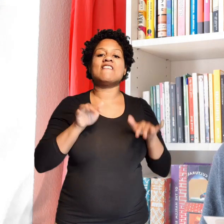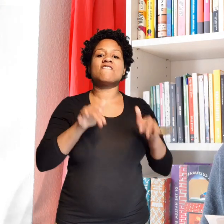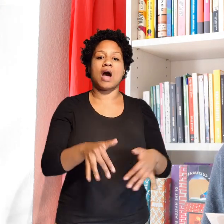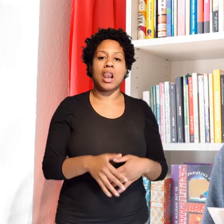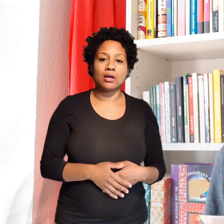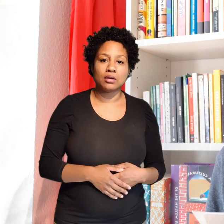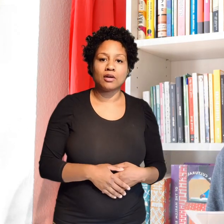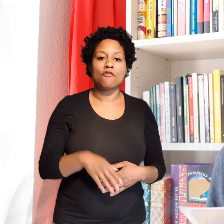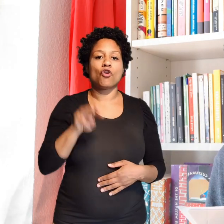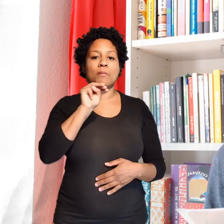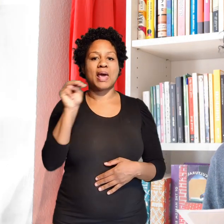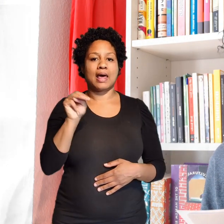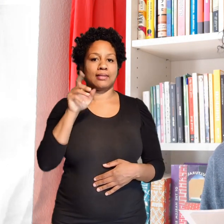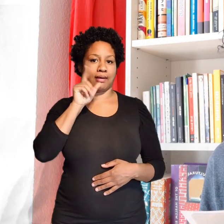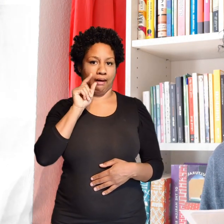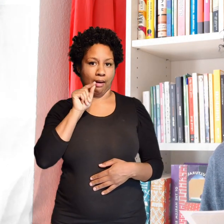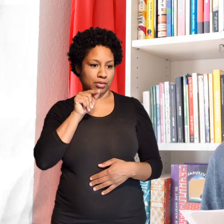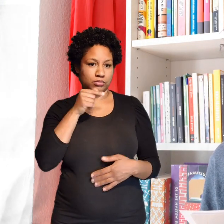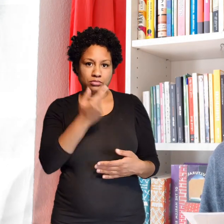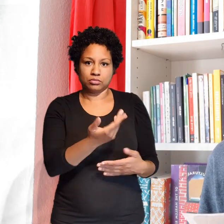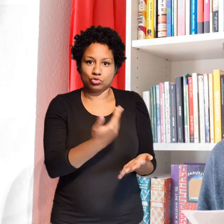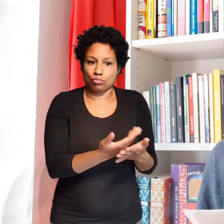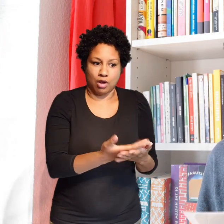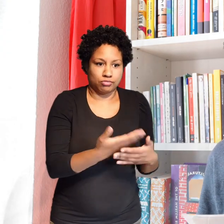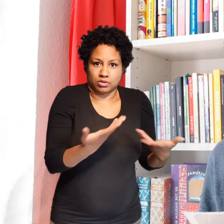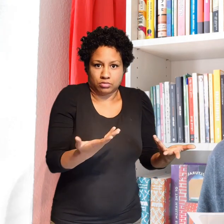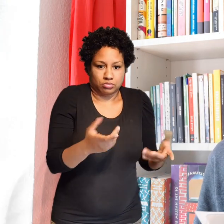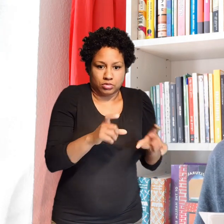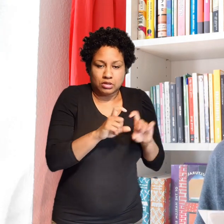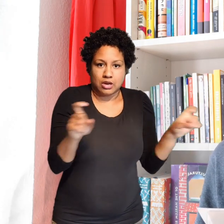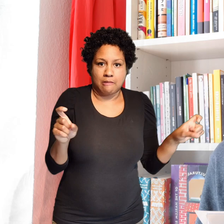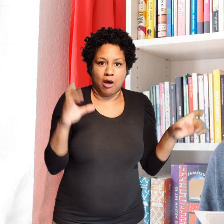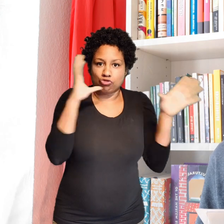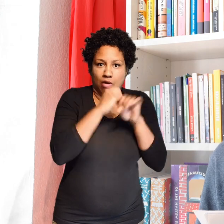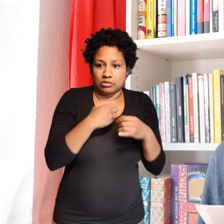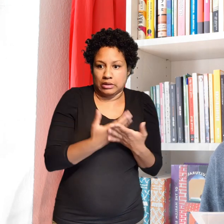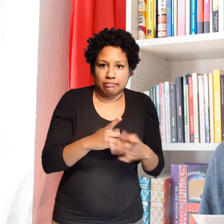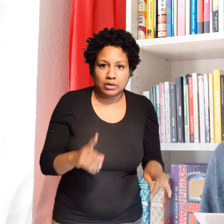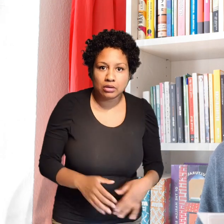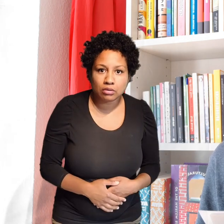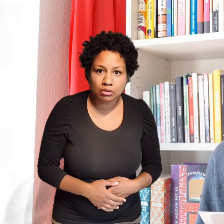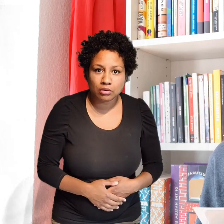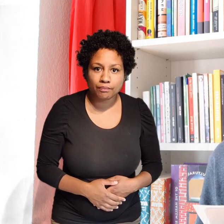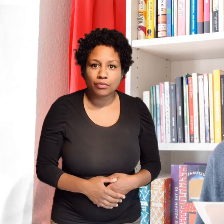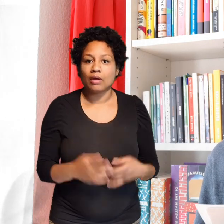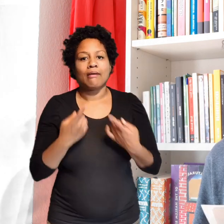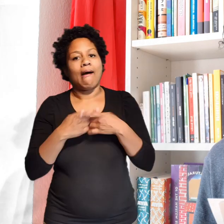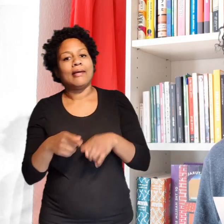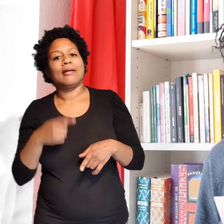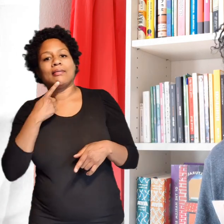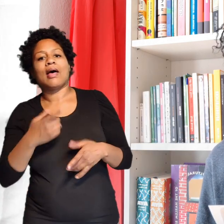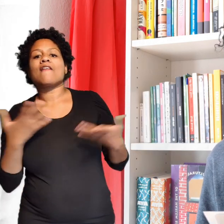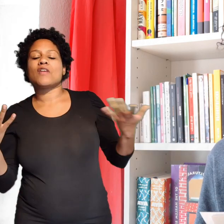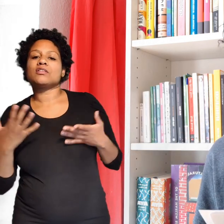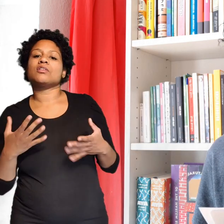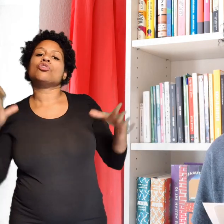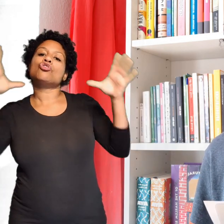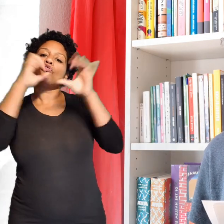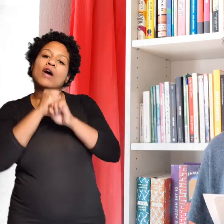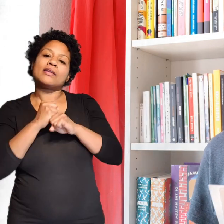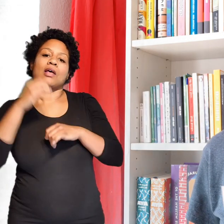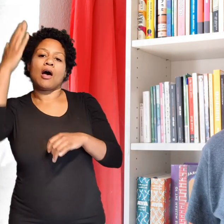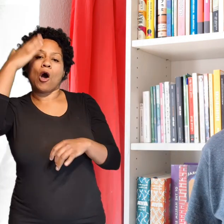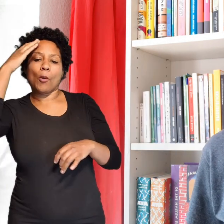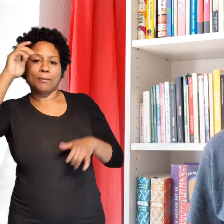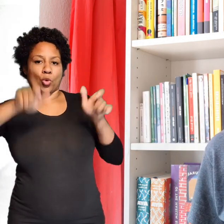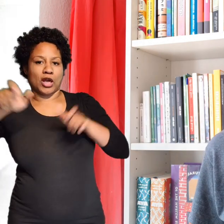Rabe spielt es keine Rolle. Andere schreiben zwar schwarze HauptprotagonistInnen,